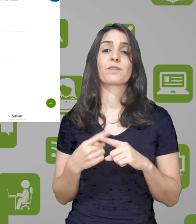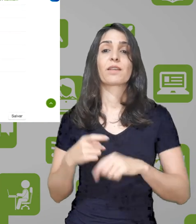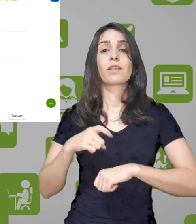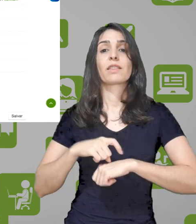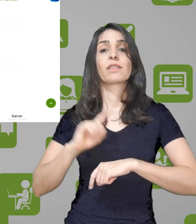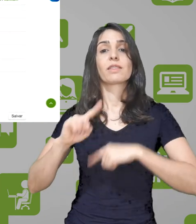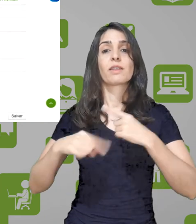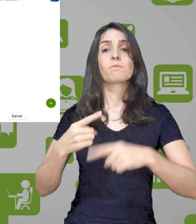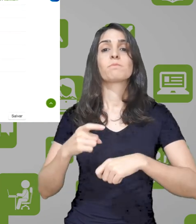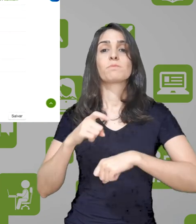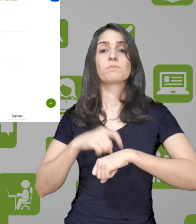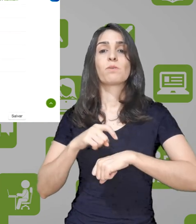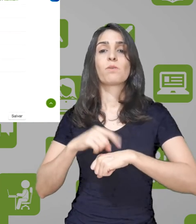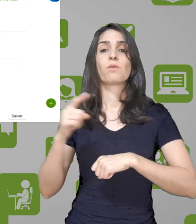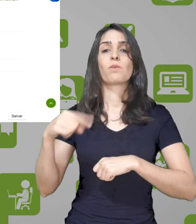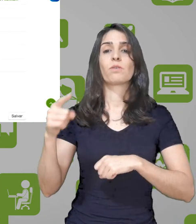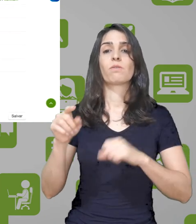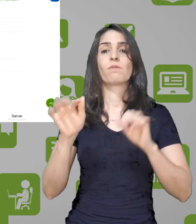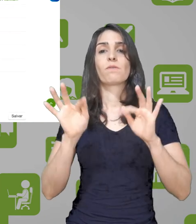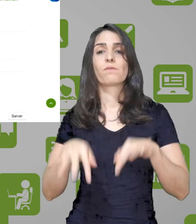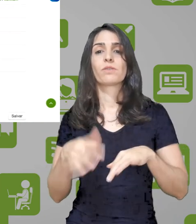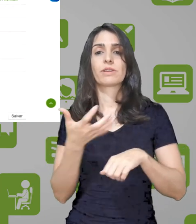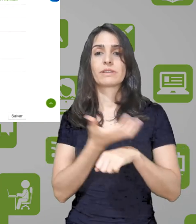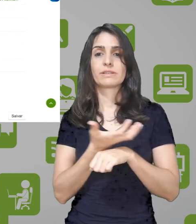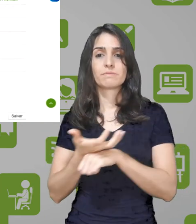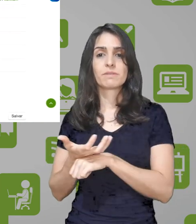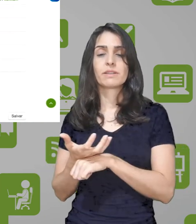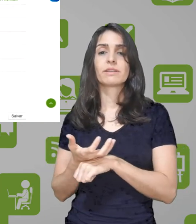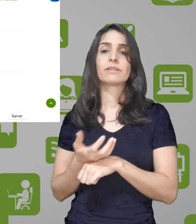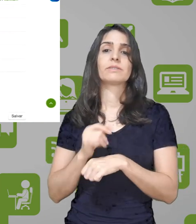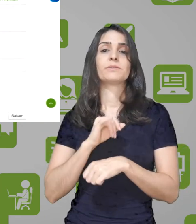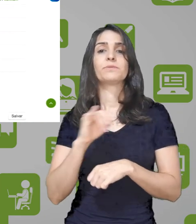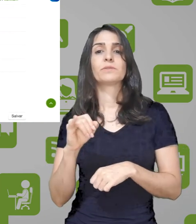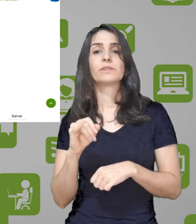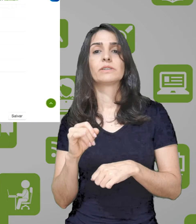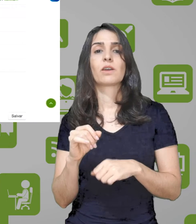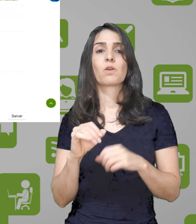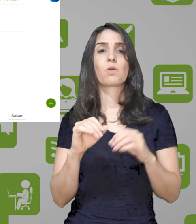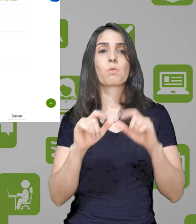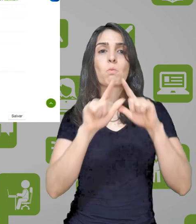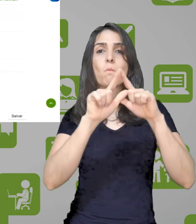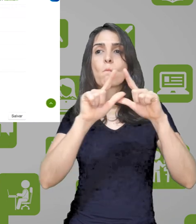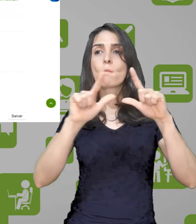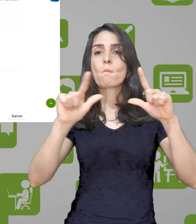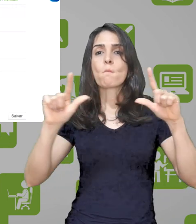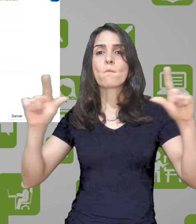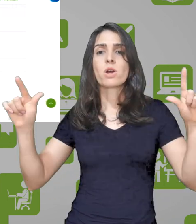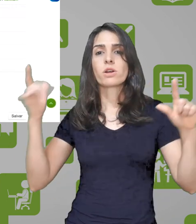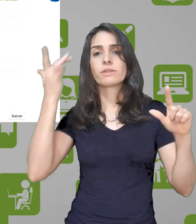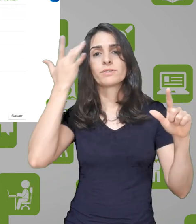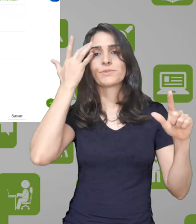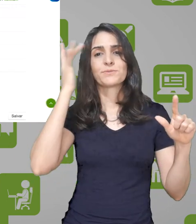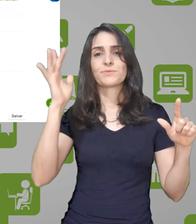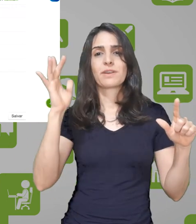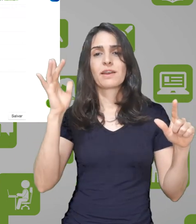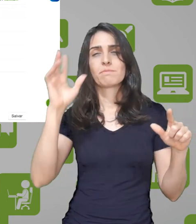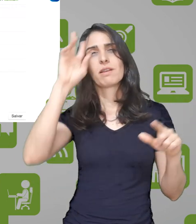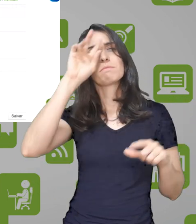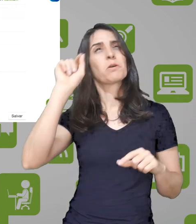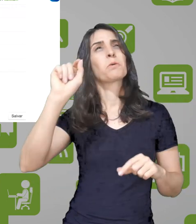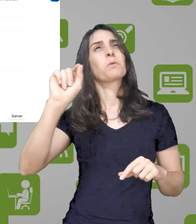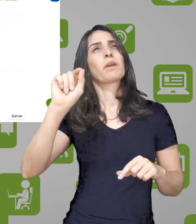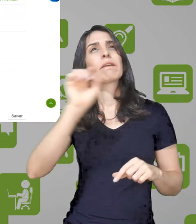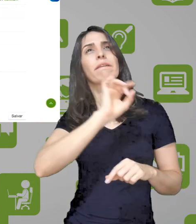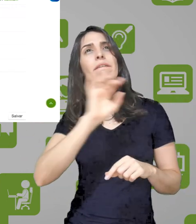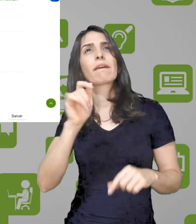depois no momento de finalizar disciplina se tá em branco a gente não sabe não